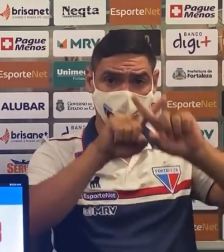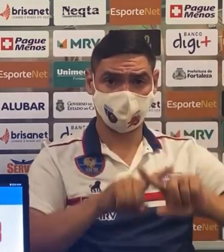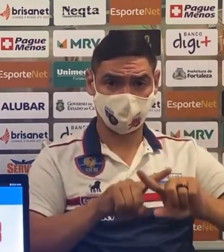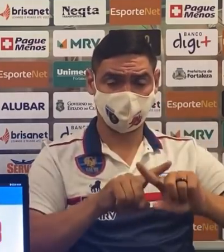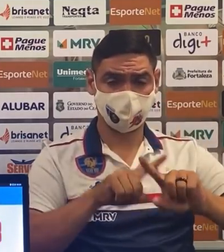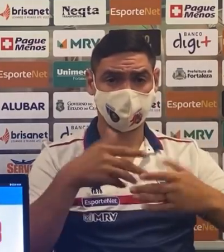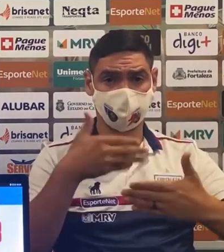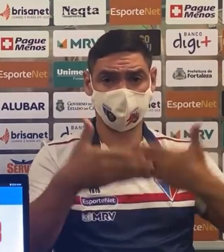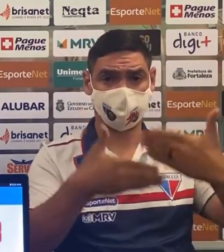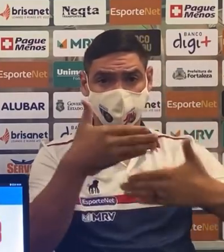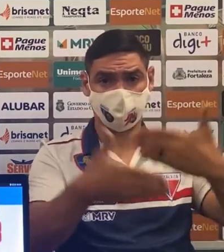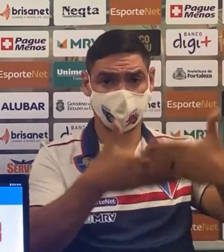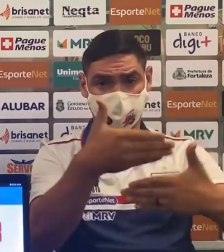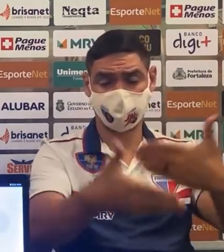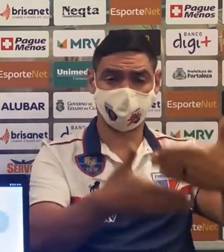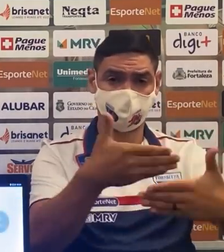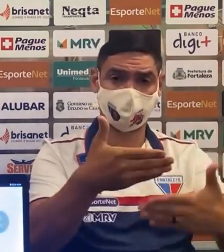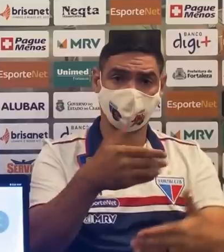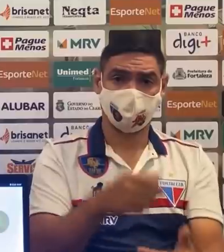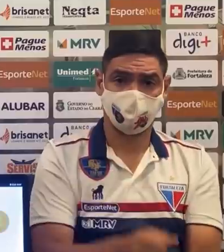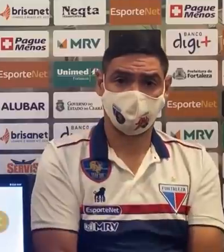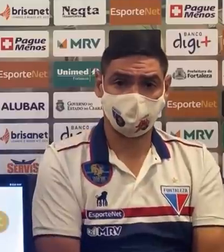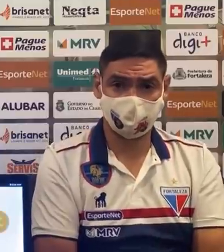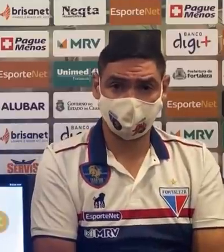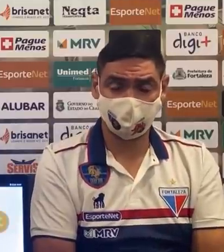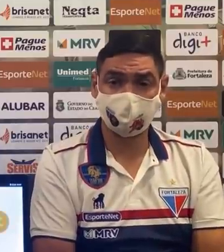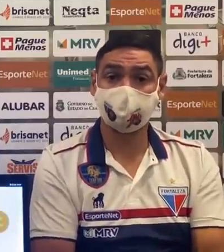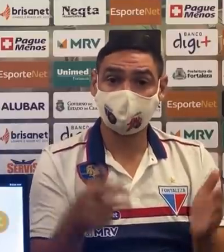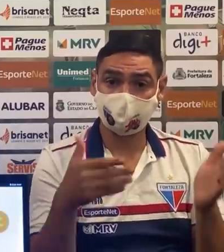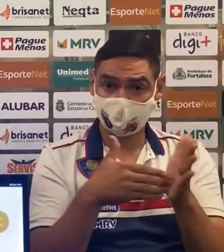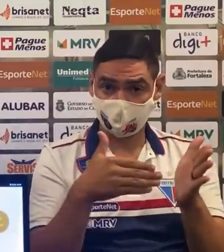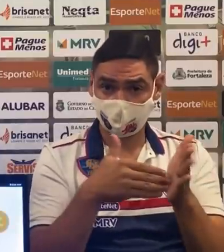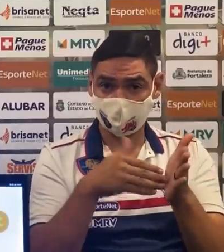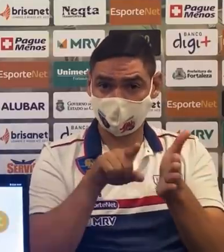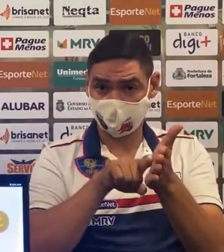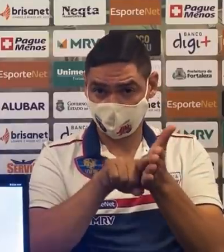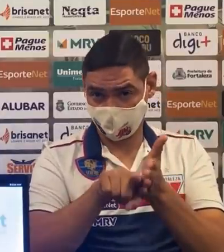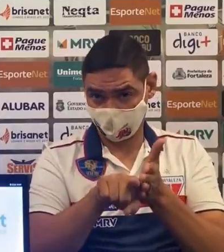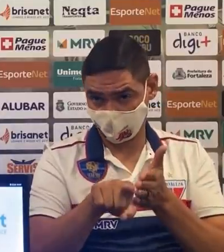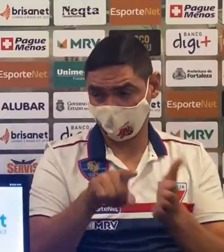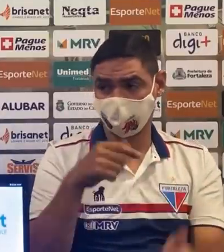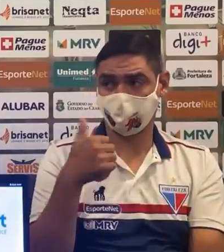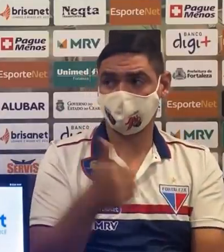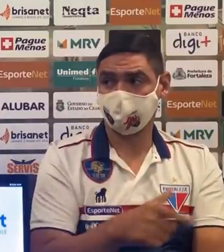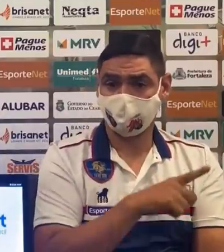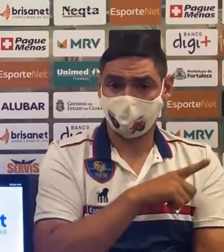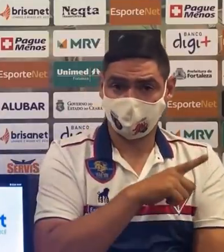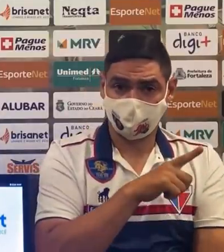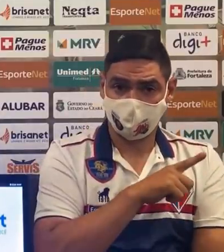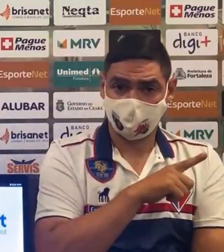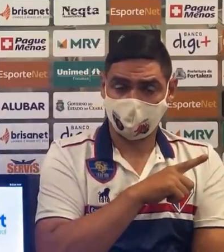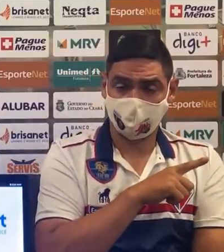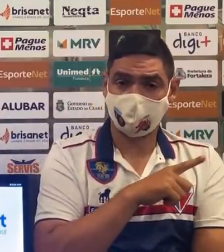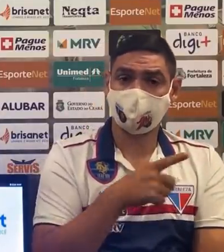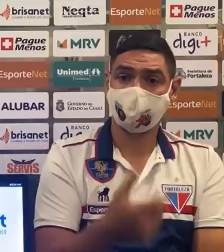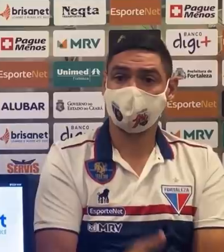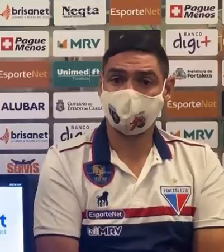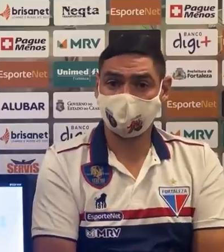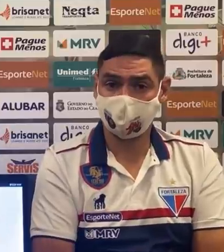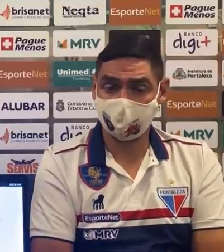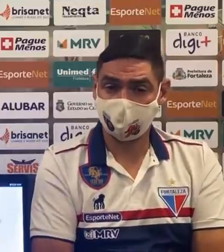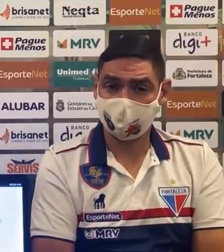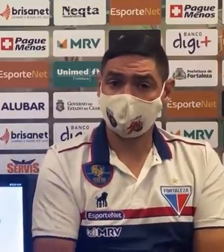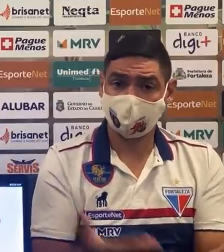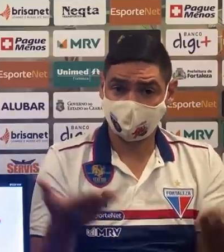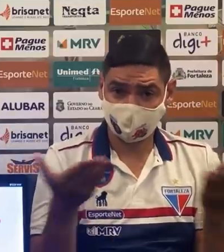dentro do campo de jogo, que é isso que eles sabem fazer. Para finalizar, Thaís Lemos, do podcast Glória e Tradição. Professor Chamusca, com mais esta